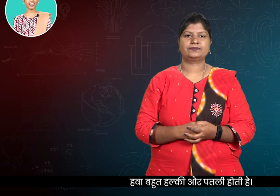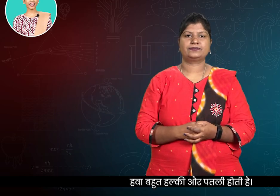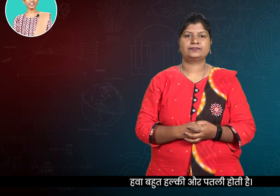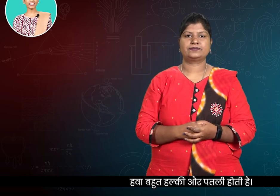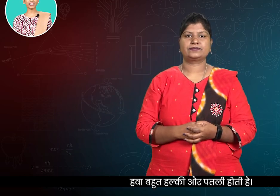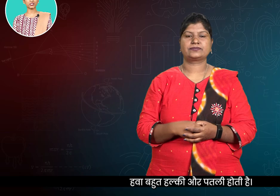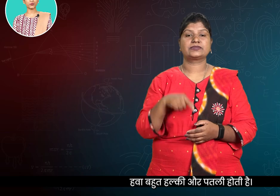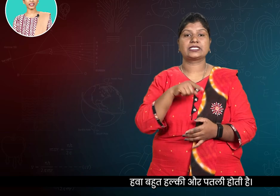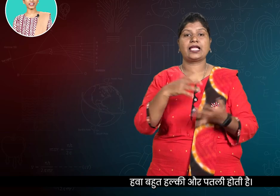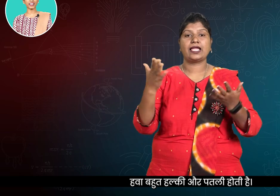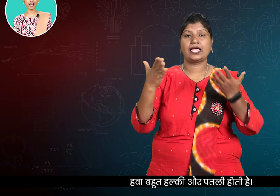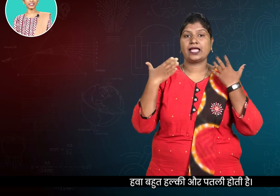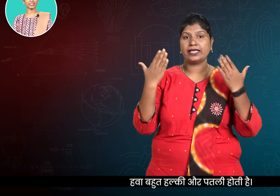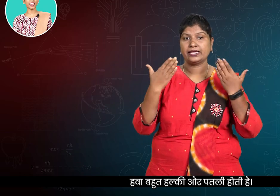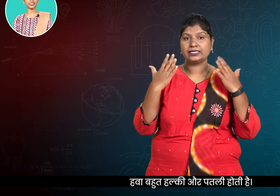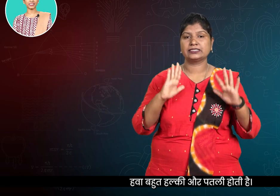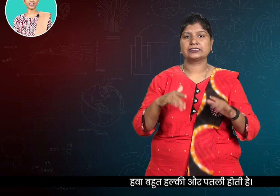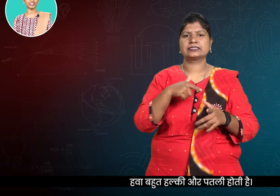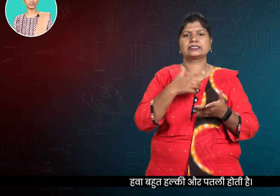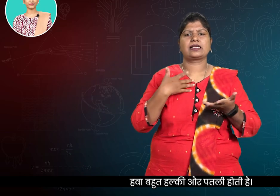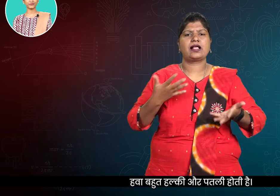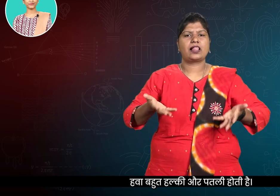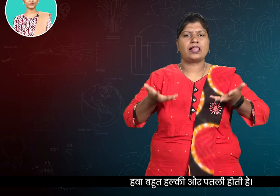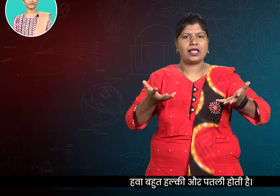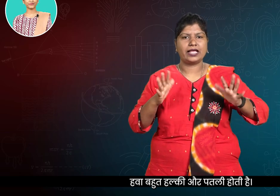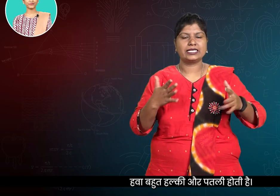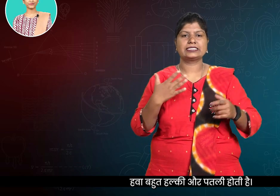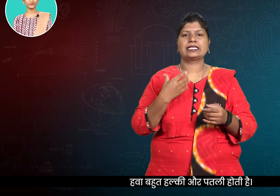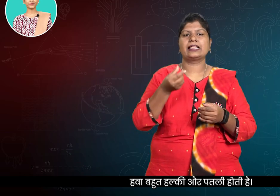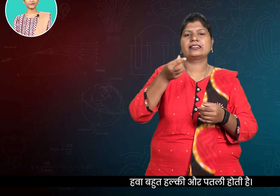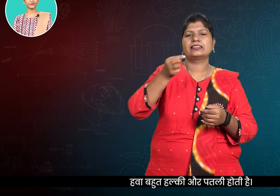हवा बहुत हलकी और पतली होती है